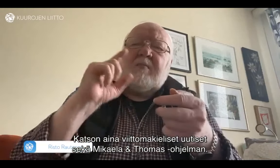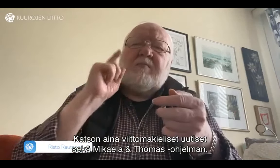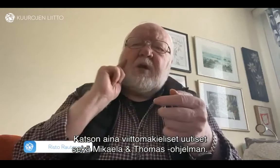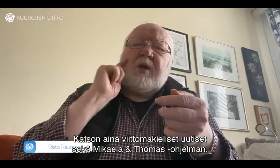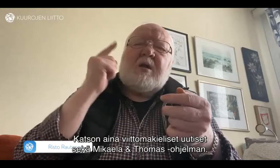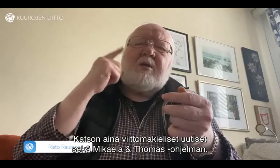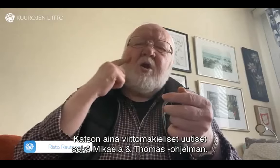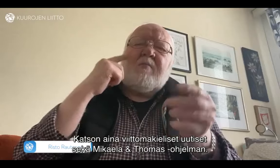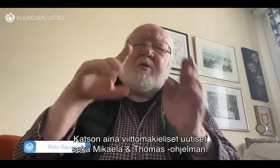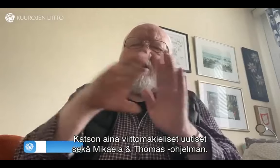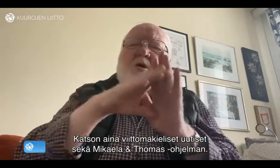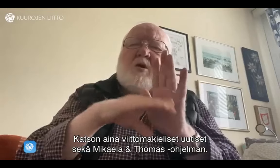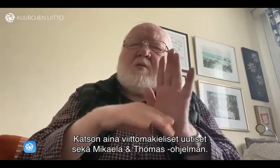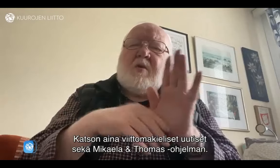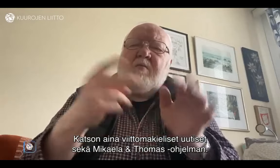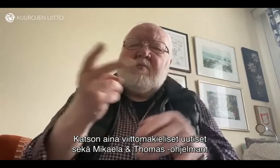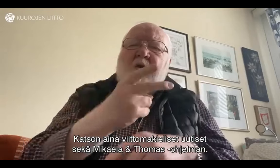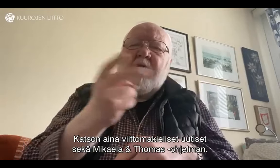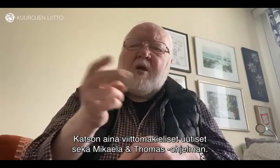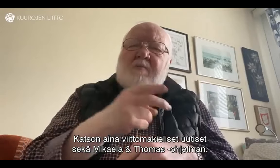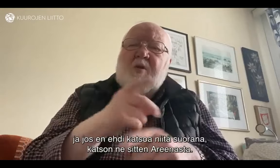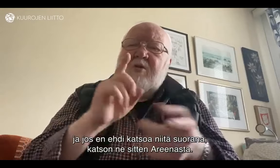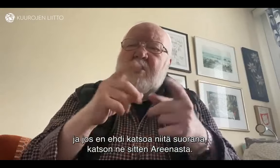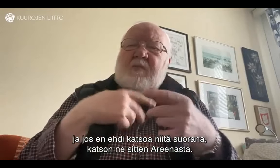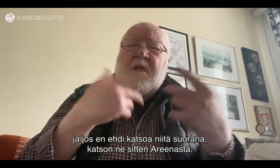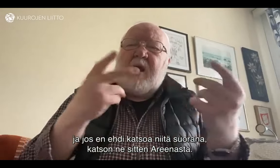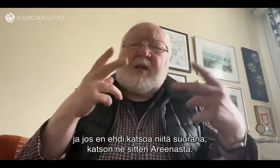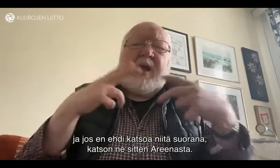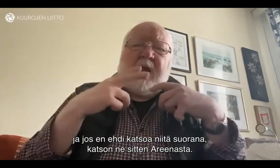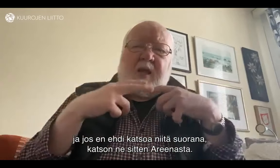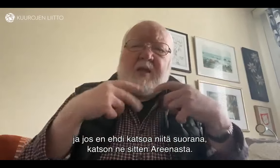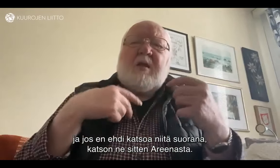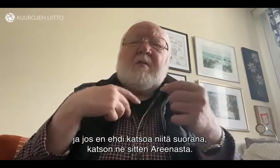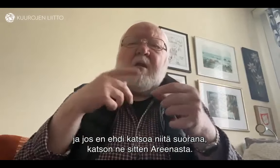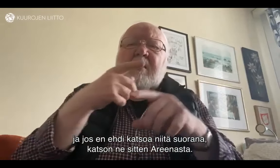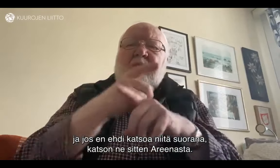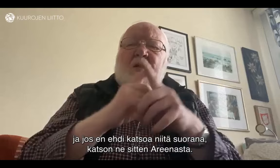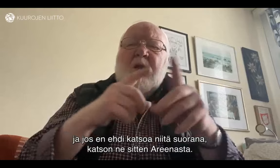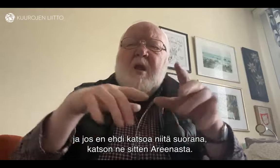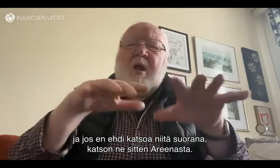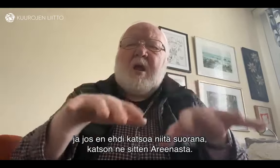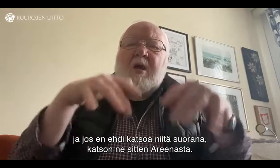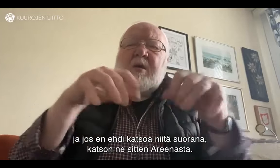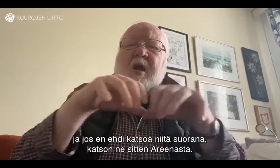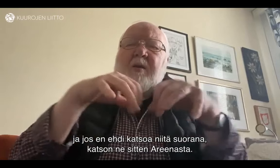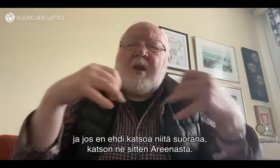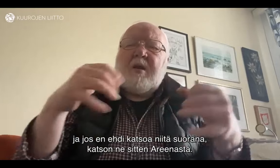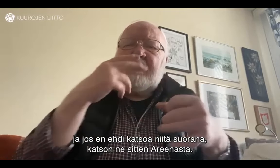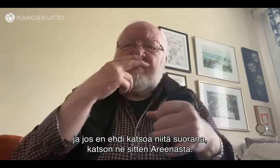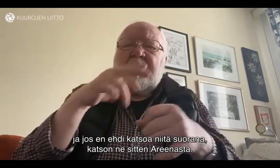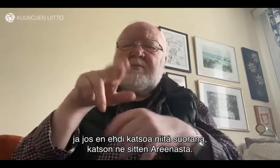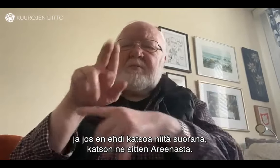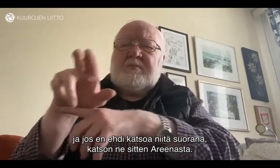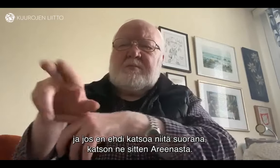Katson aina viittomakieliset uutiset sekä Mikaela ja Tomas ohjelman. Ja jos en